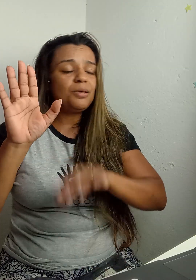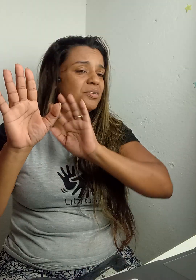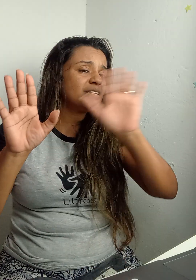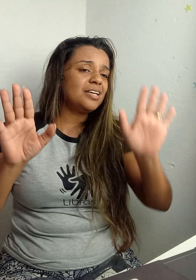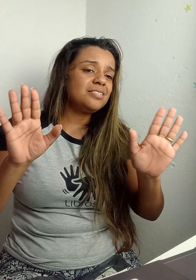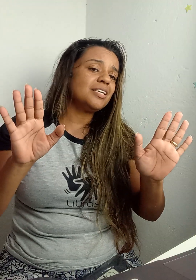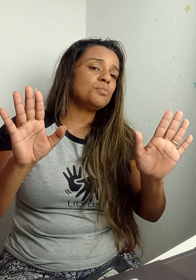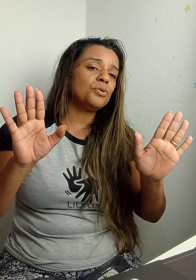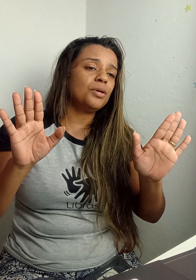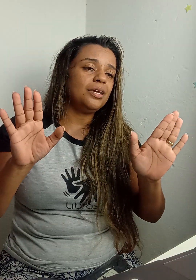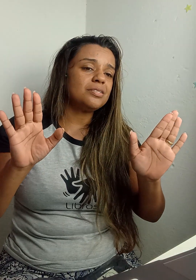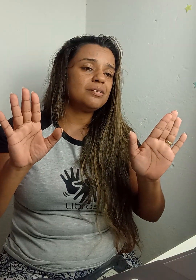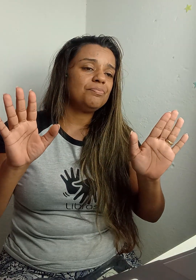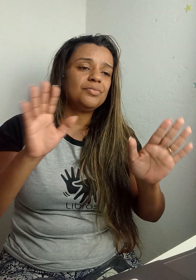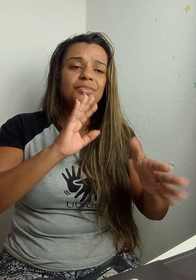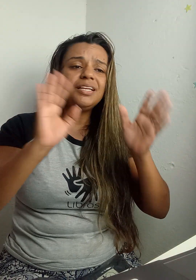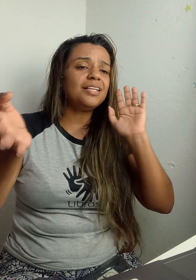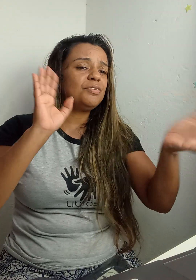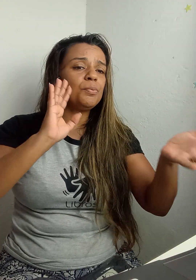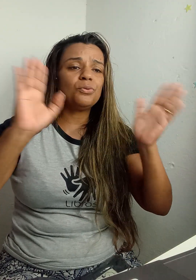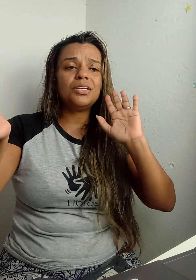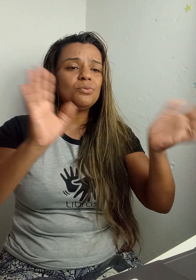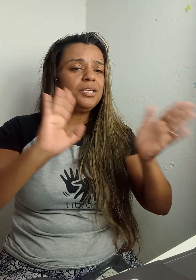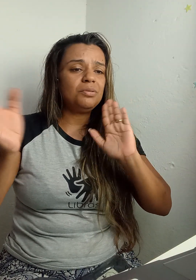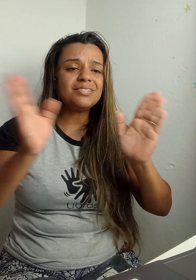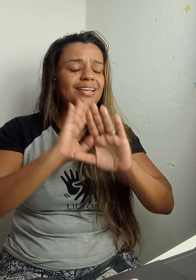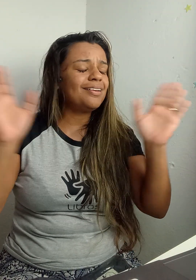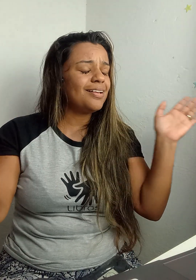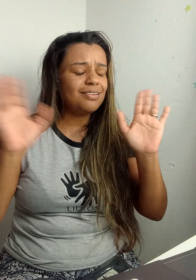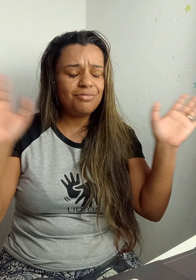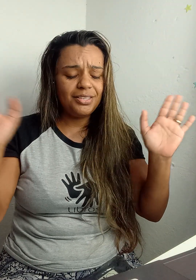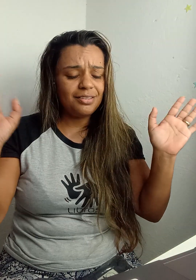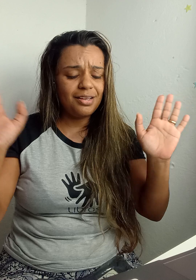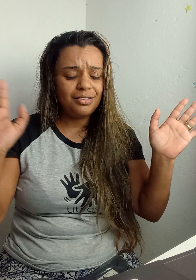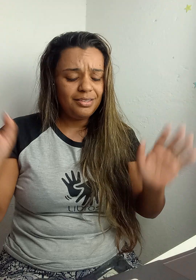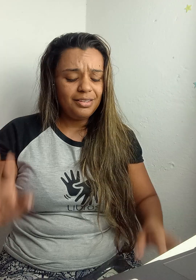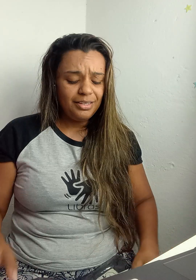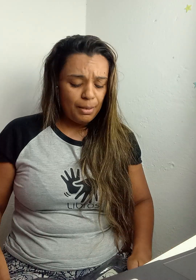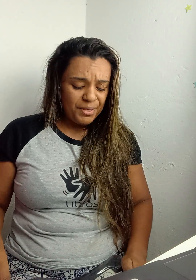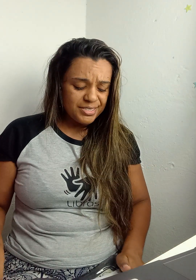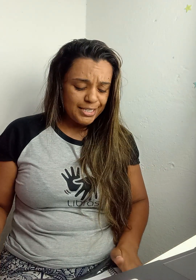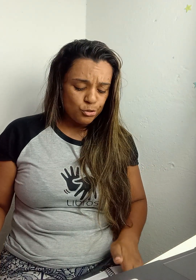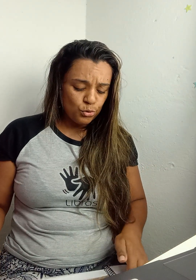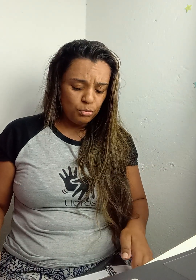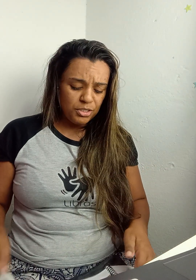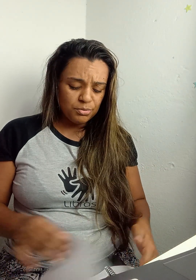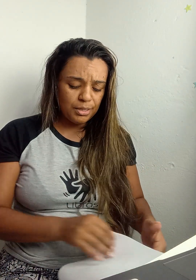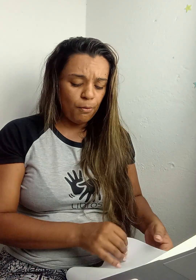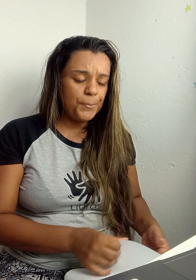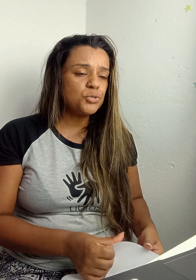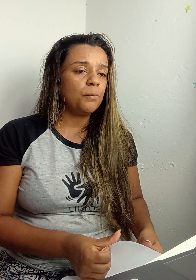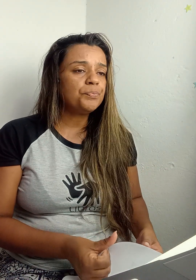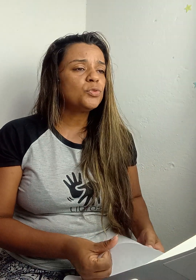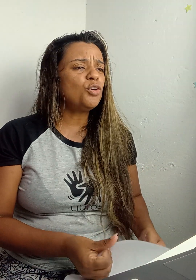Libras, esquece português. Não tem nada a ver português com Libras, tem nada a ver, tá? É pensar surdo mesmo, tá bom, pessoal? Tô